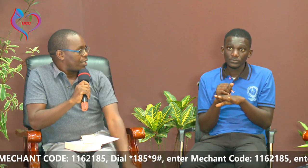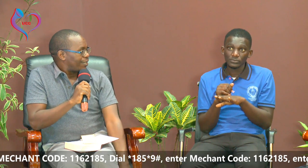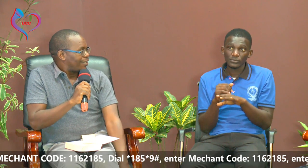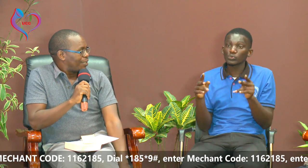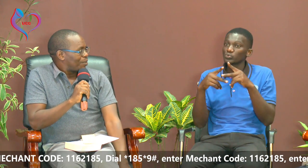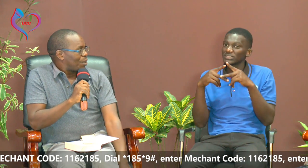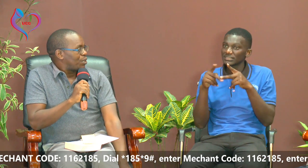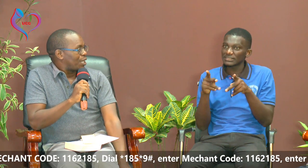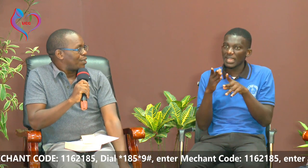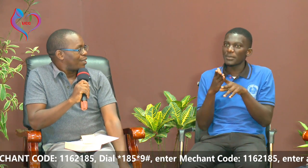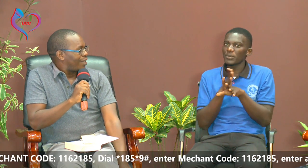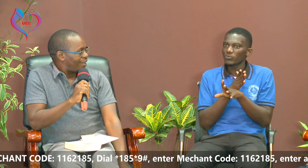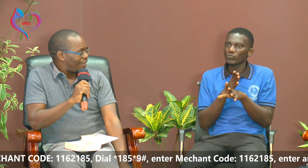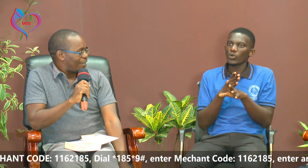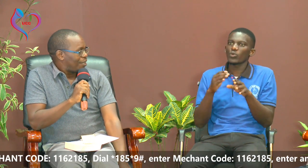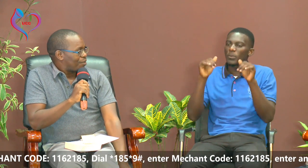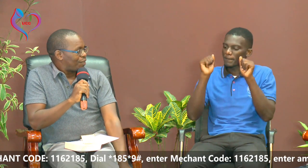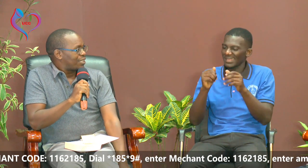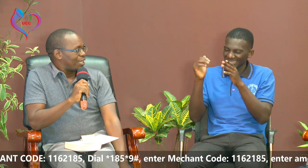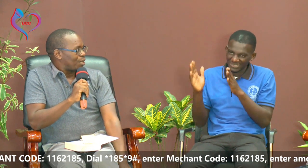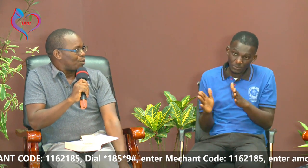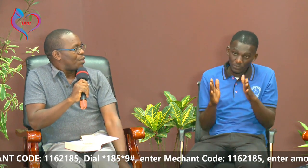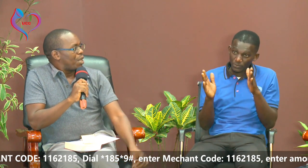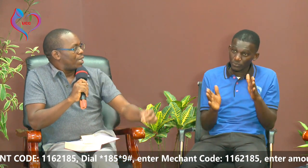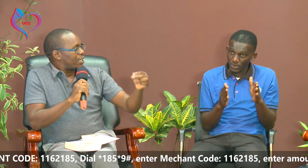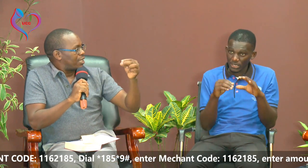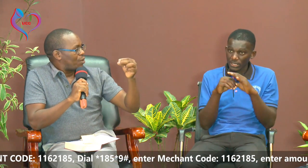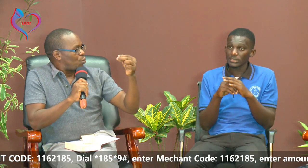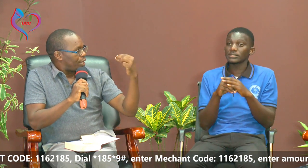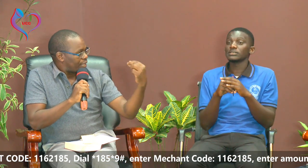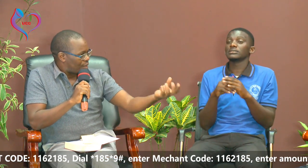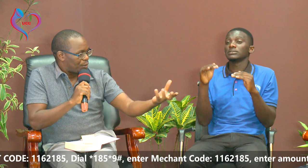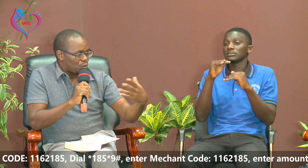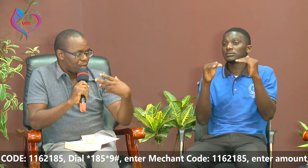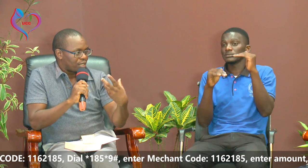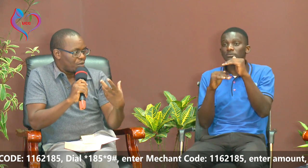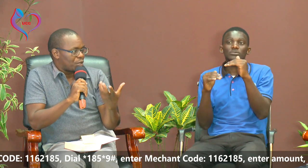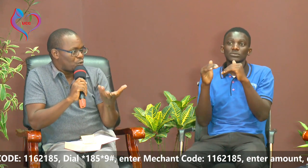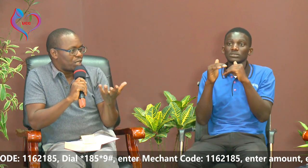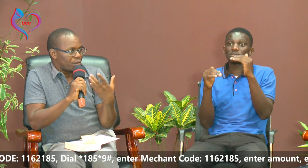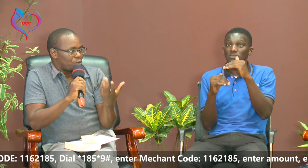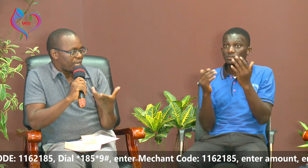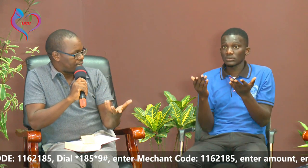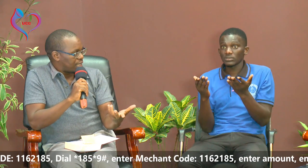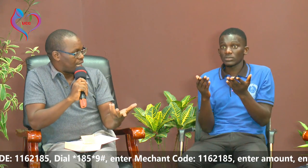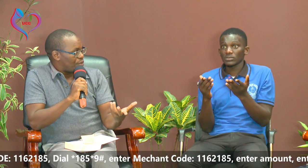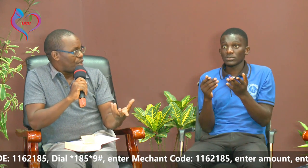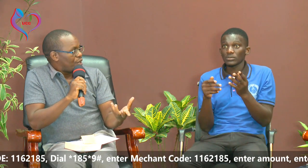buchali kwa bino kweteka phase za njawulo Baba tegeza kuweleza kubino kuweleza kubaba nto kuweleza baloza kazindalo.